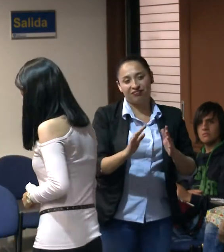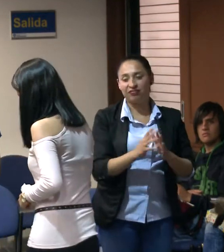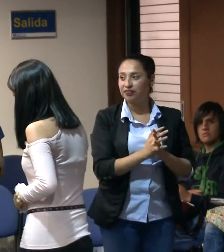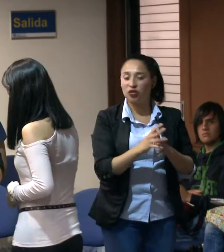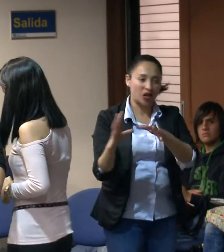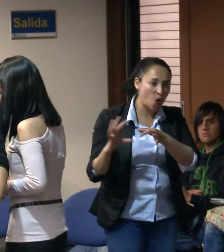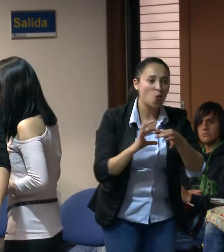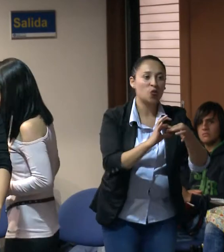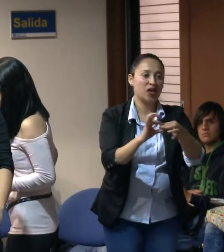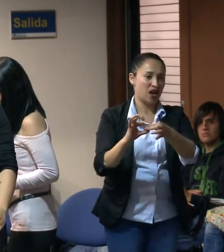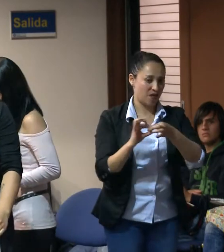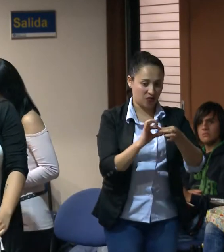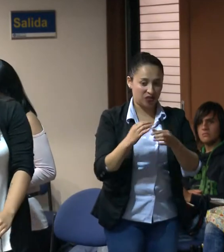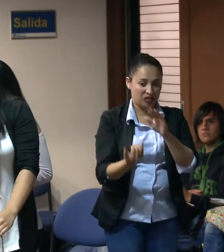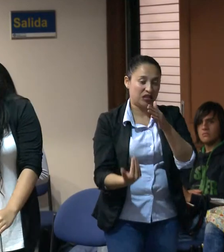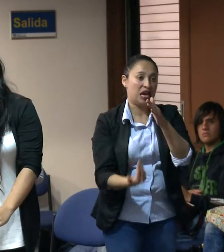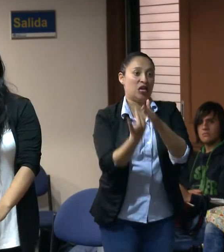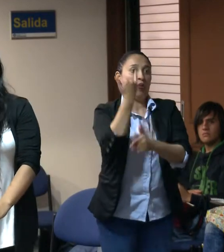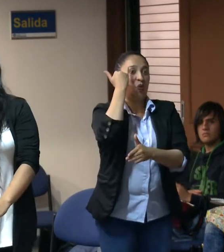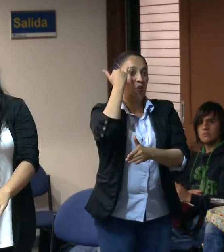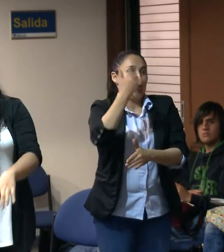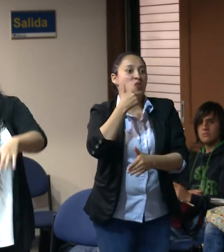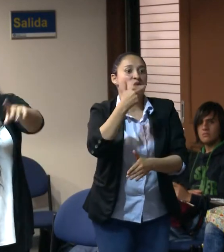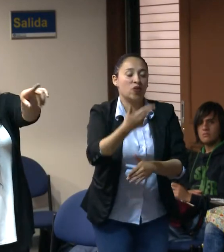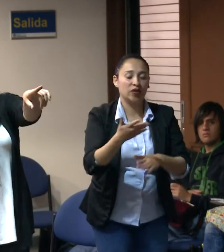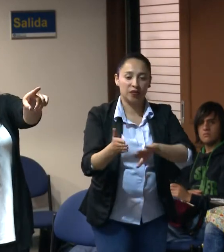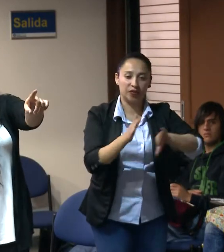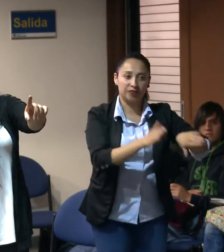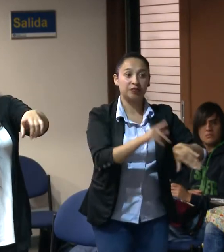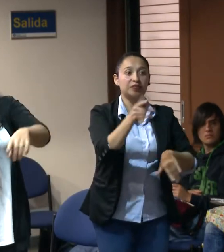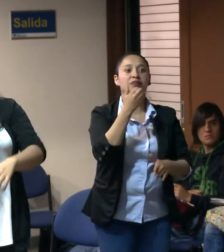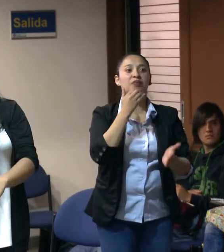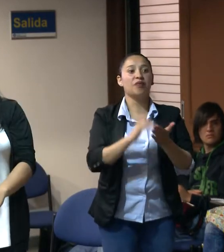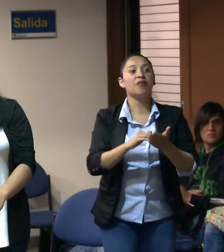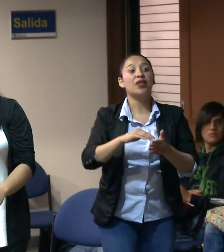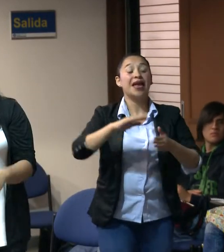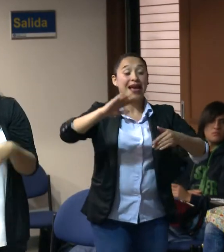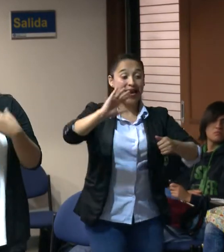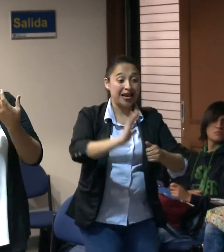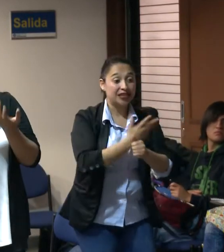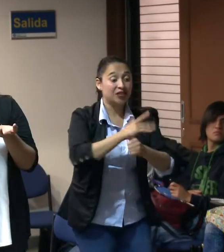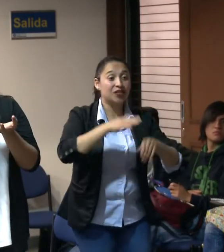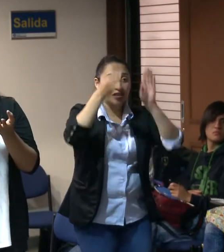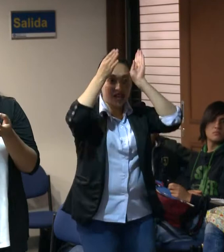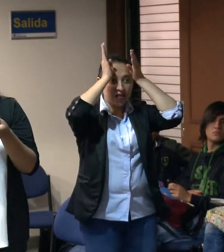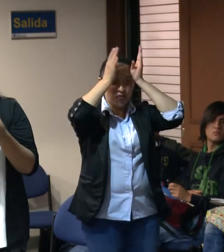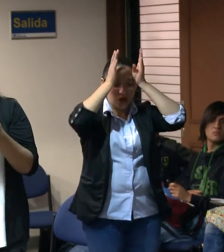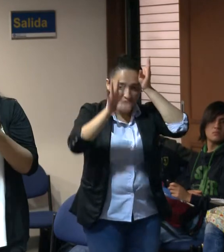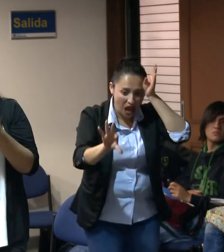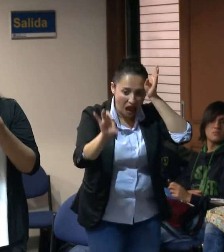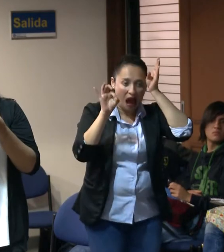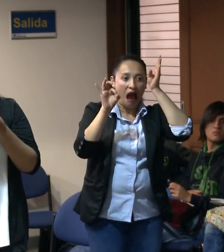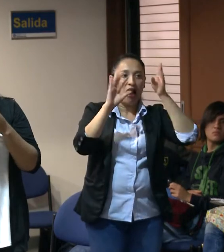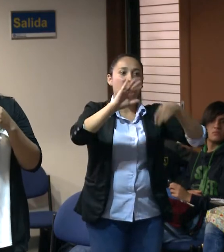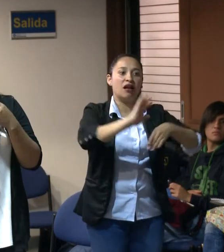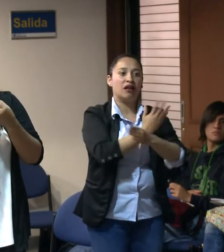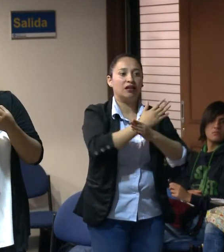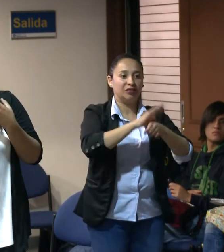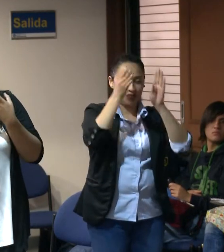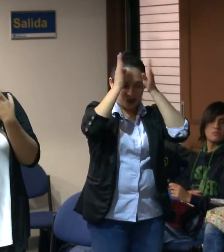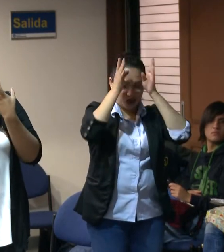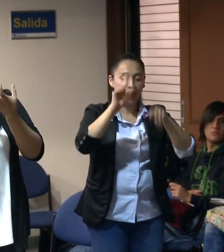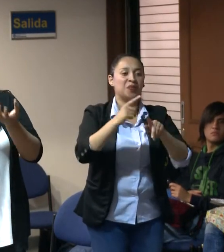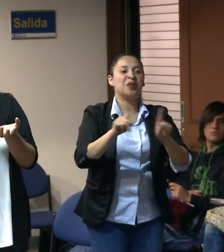Bueno, una aclaración es que, digamos, cuando se tomaban las canciones, por ejemplo la del burro, se toma la canción, pero se hace como, o sea,